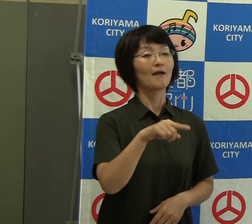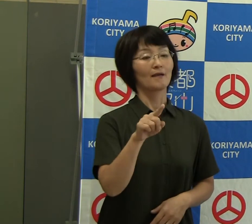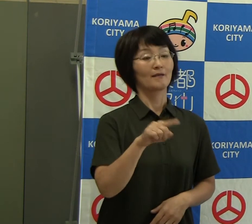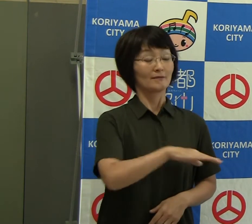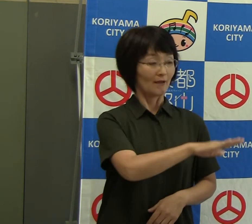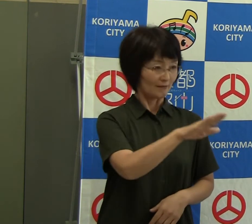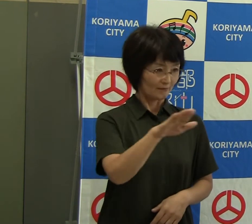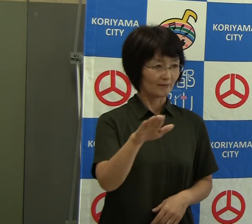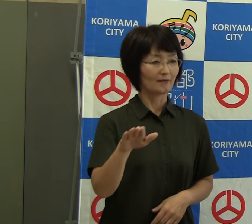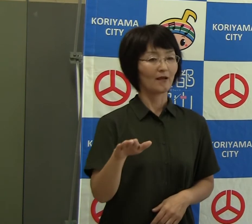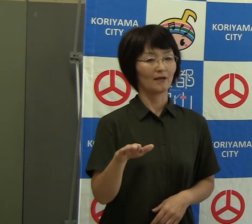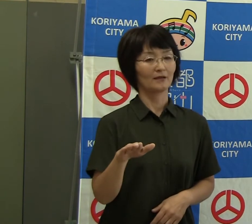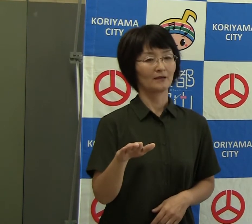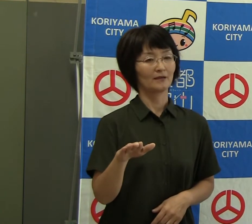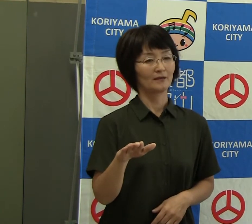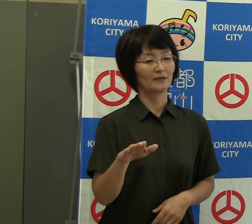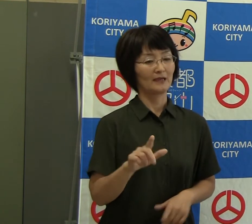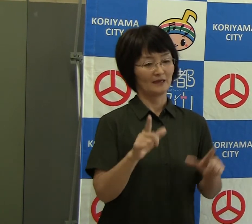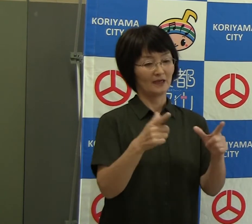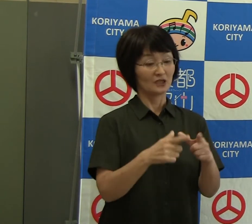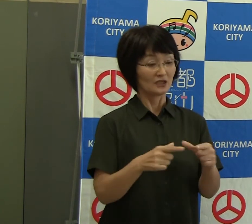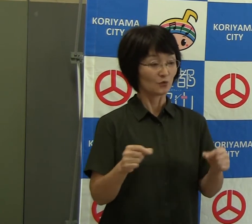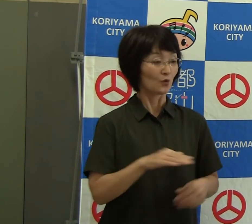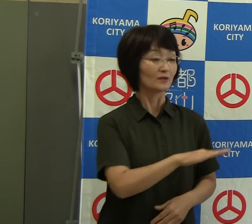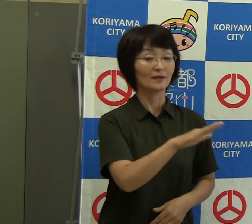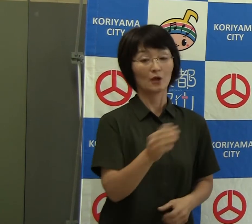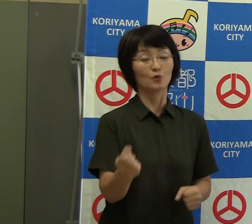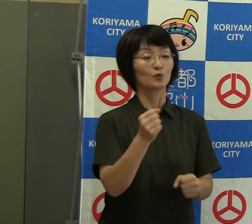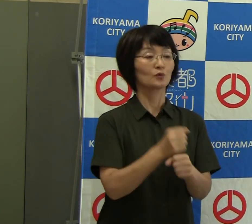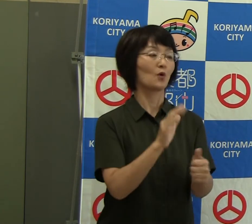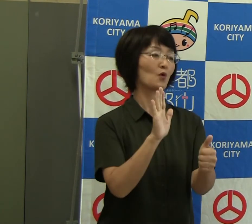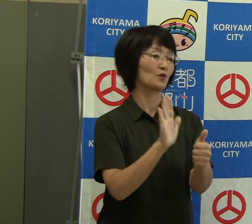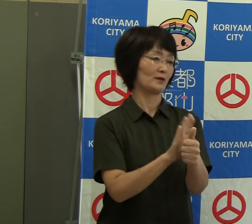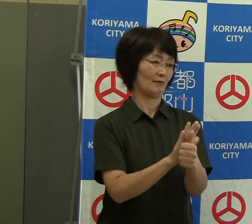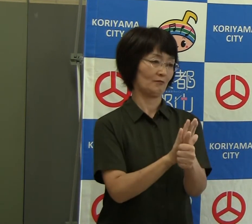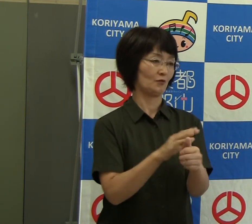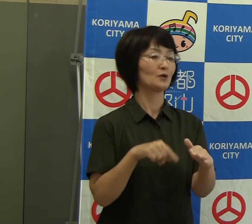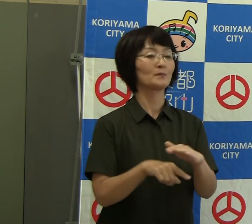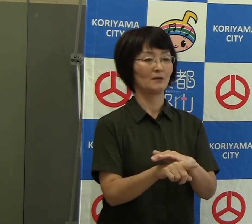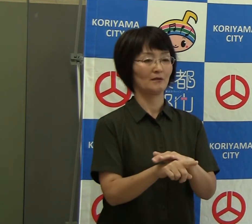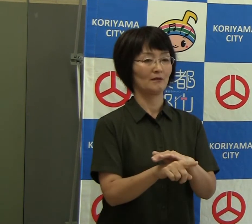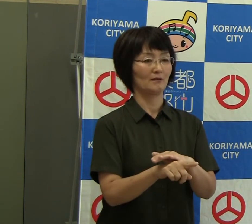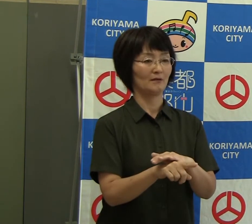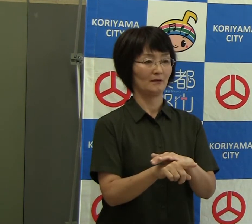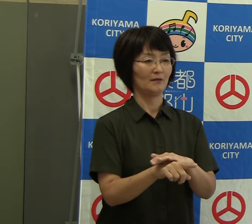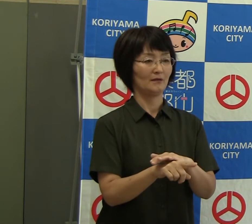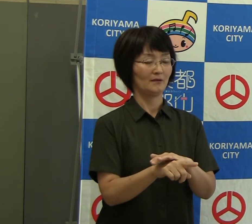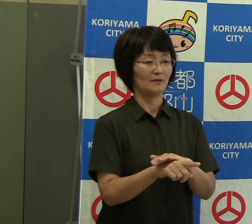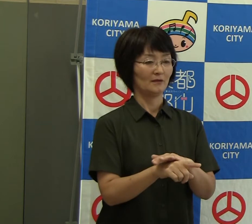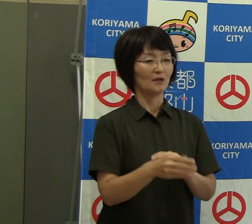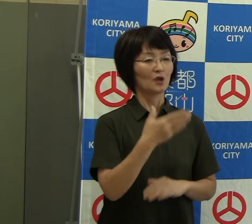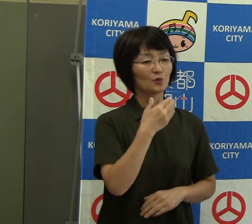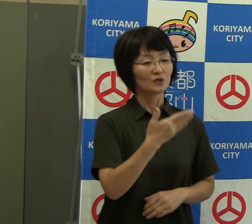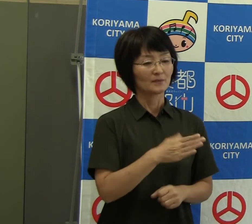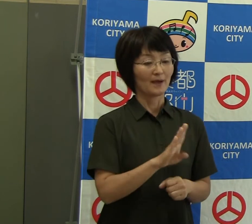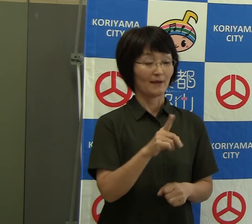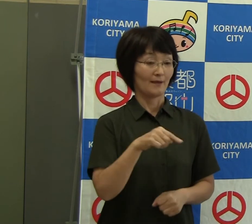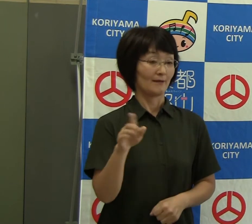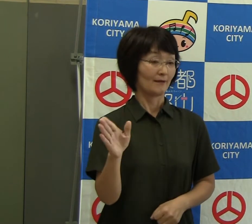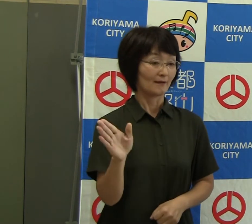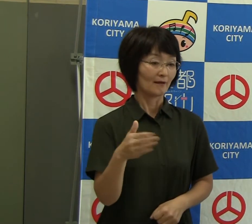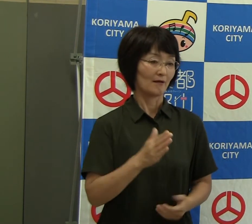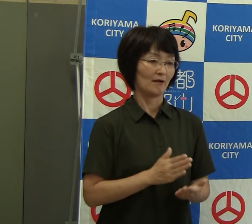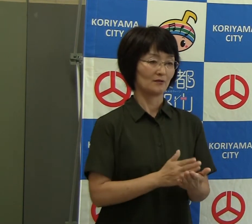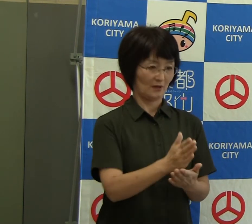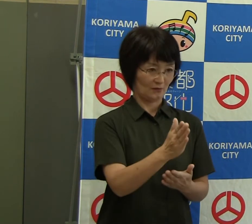県全体のあるいは東日本全体の復興支援ということで今回、福島県からもスタートというお